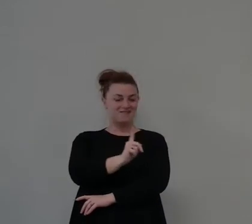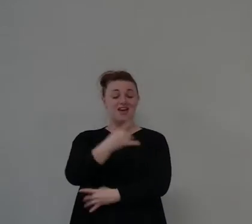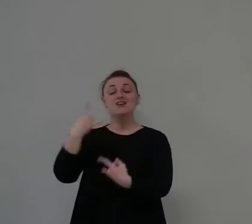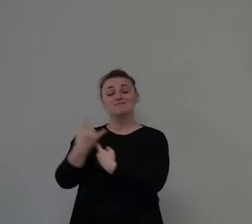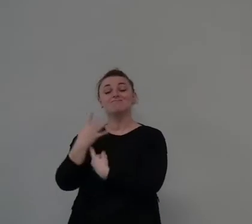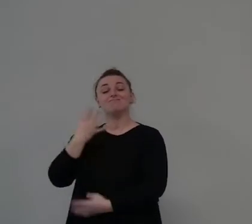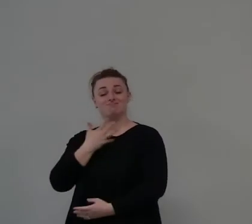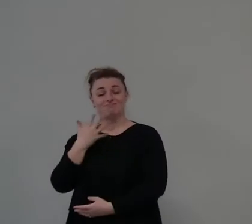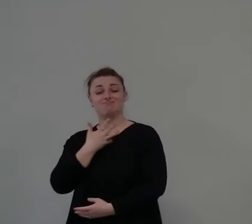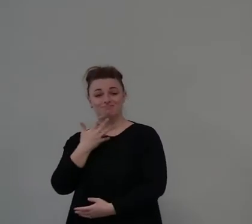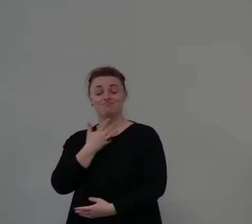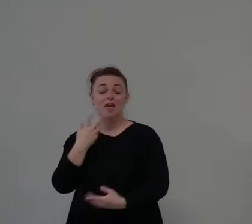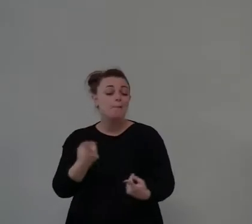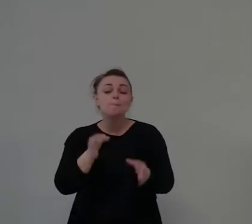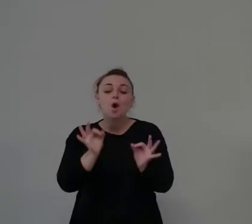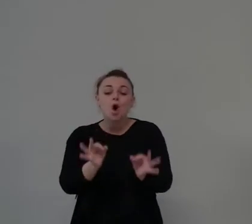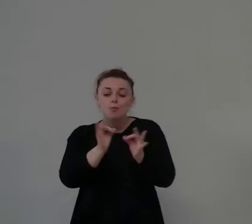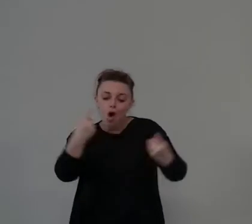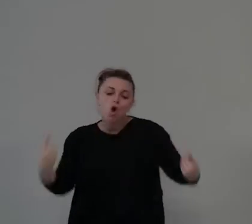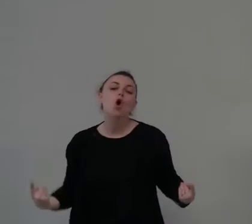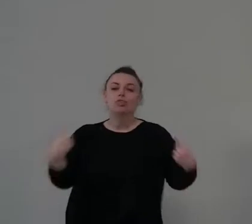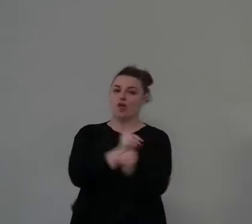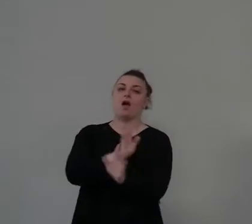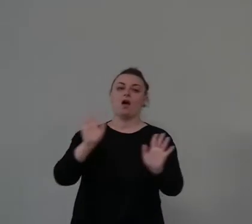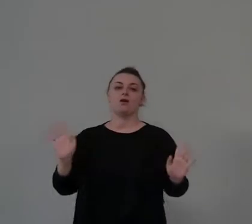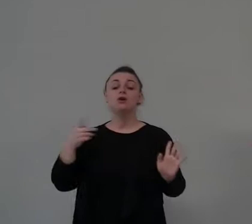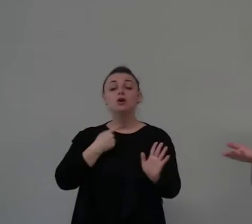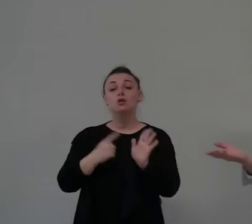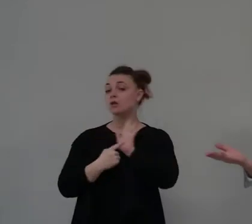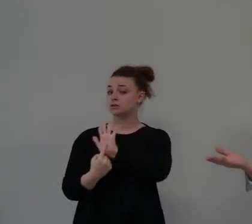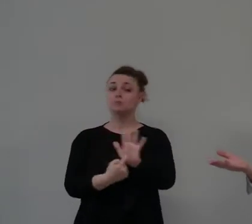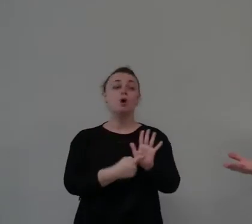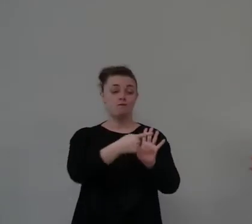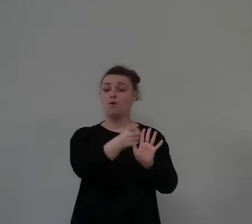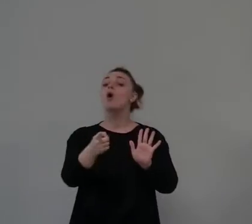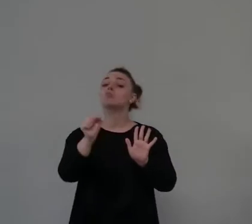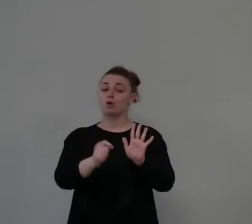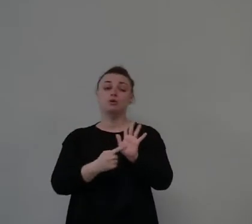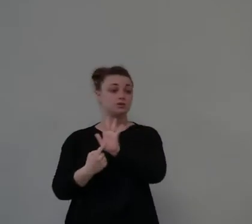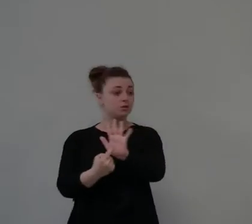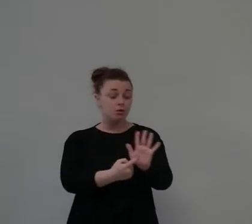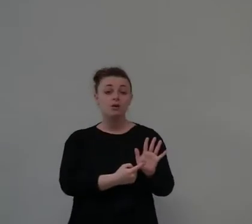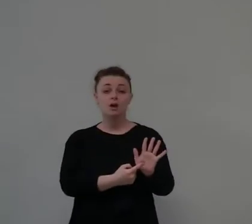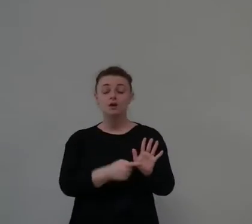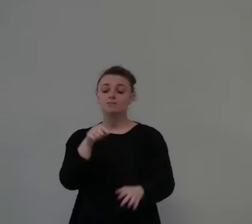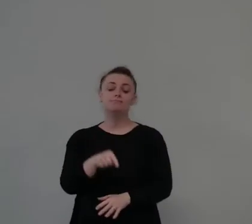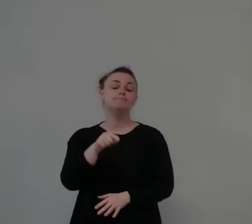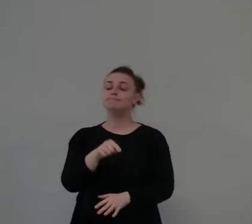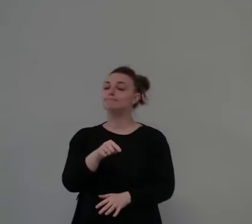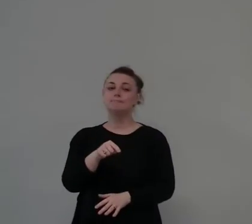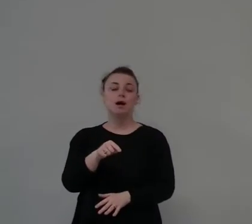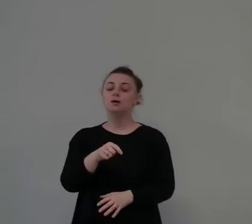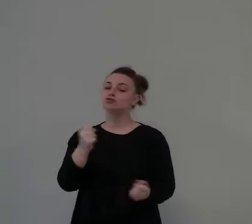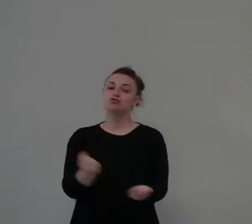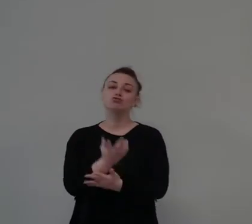Assolutamente no. È l'esatto contrario. Posso ben testimoniare io, e potete ben testimoniare voi, che questo non